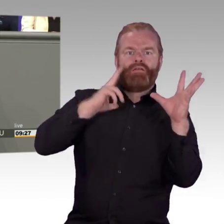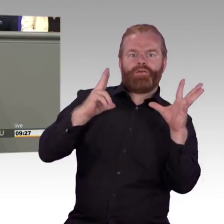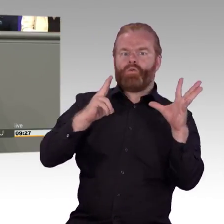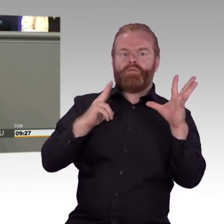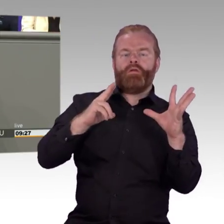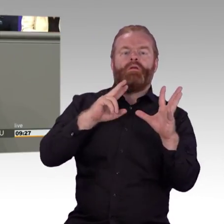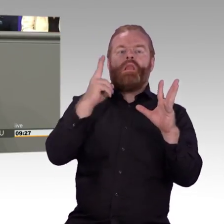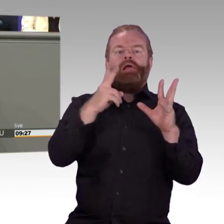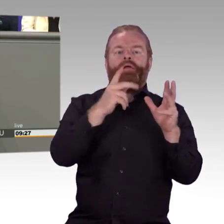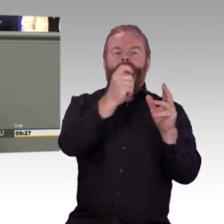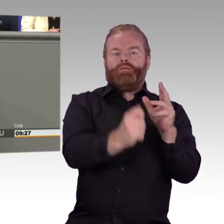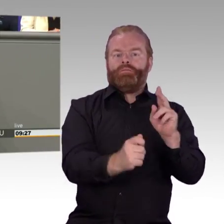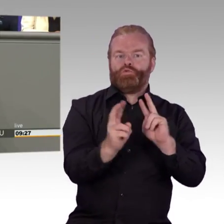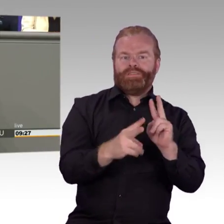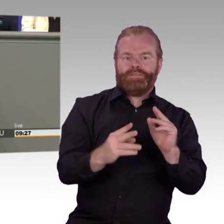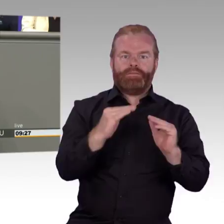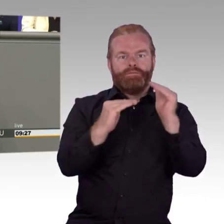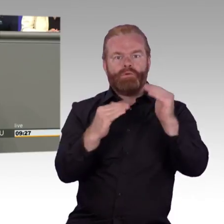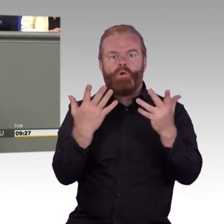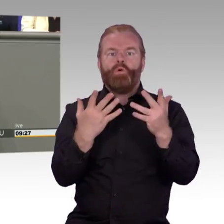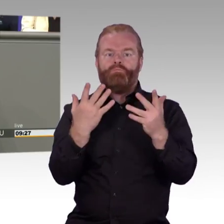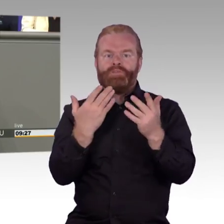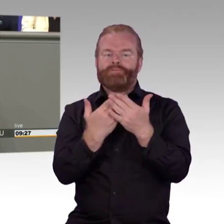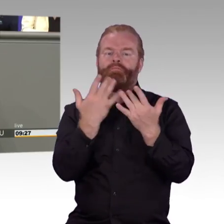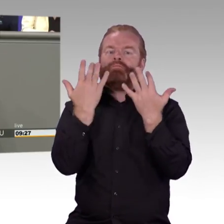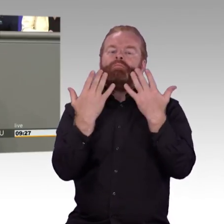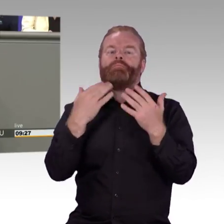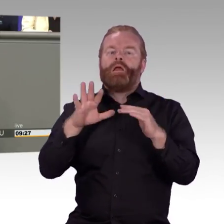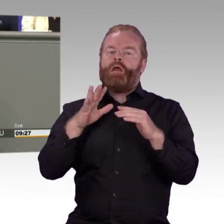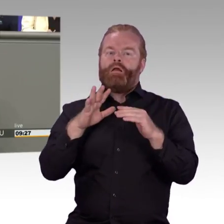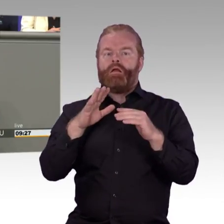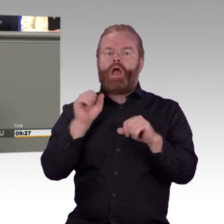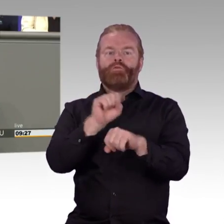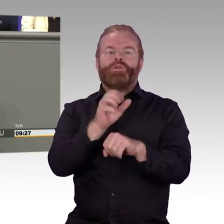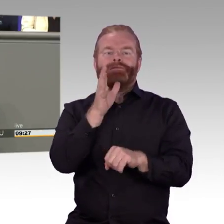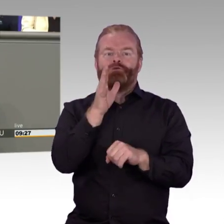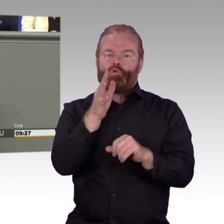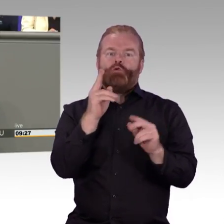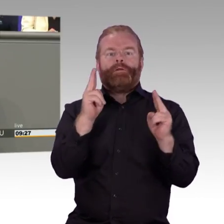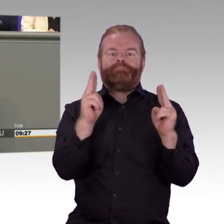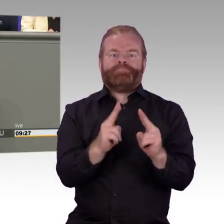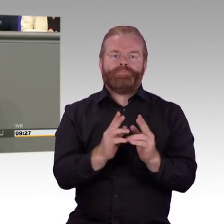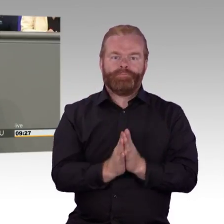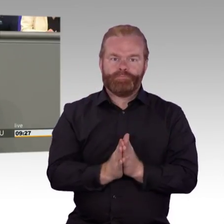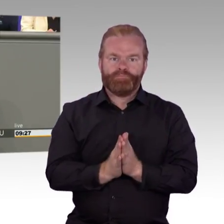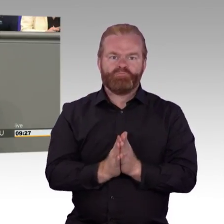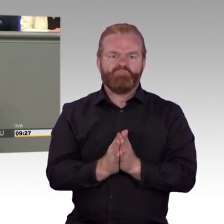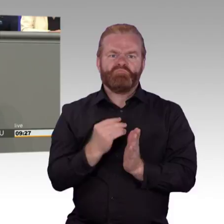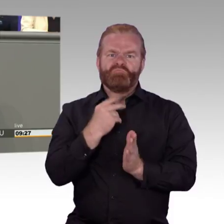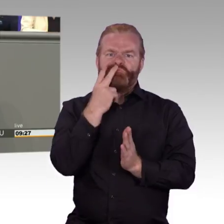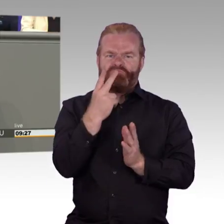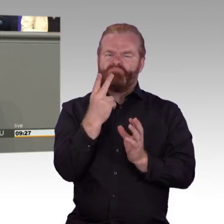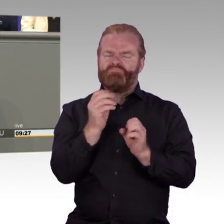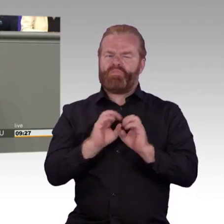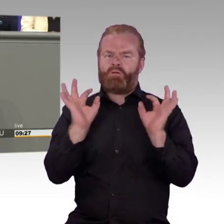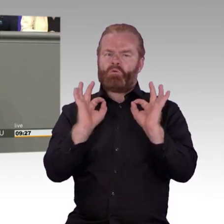war natürlich auch mit ein Grund für die Eile, mit der wir dieses Gesetzgebungsverfahren beraten haben und heute verabschieden. Aber damit geben wir eine